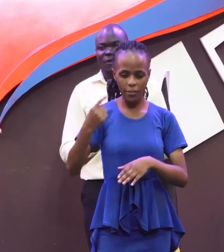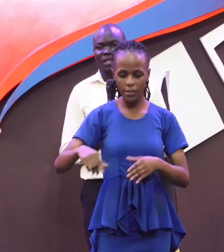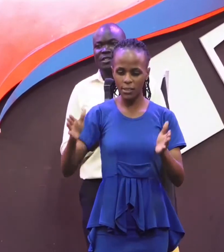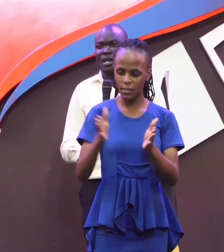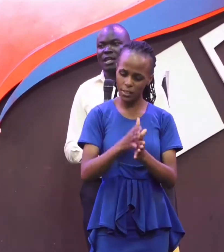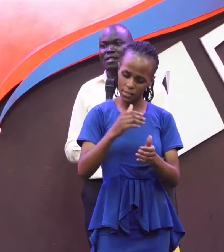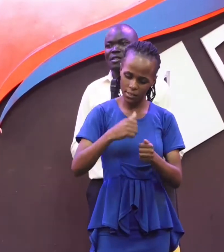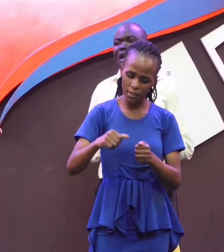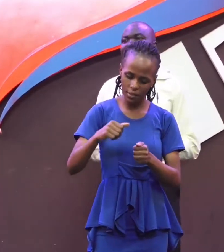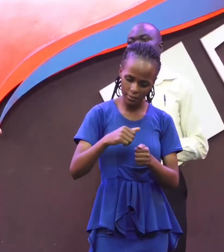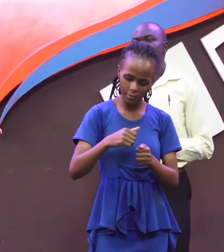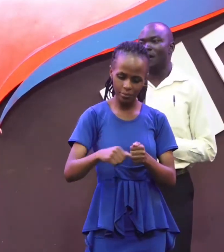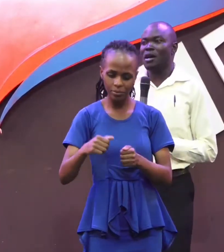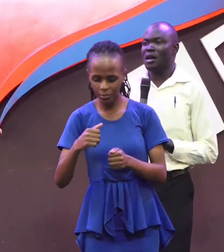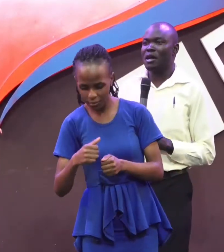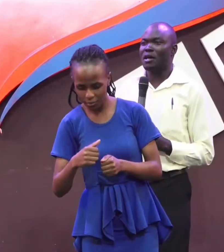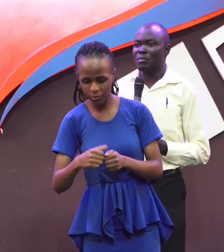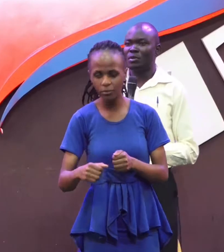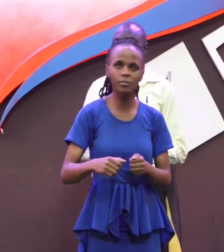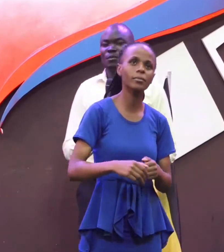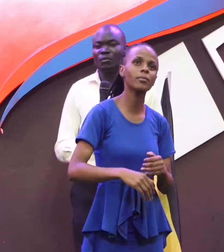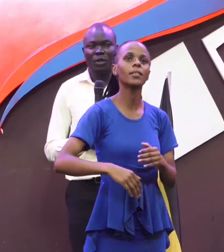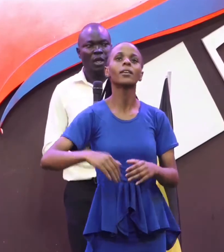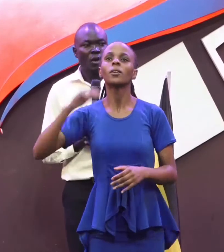okusinga feza neza